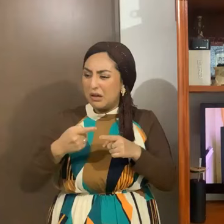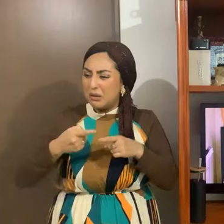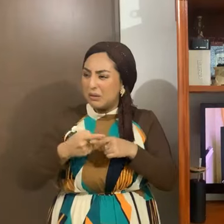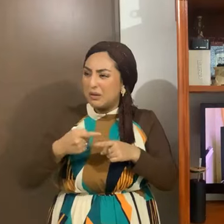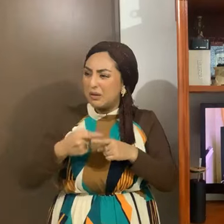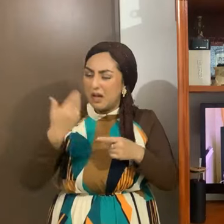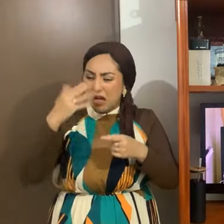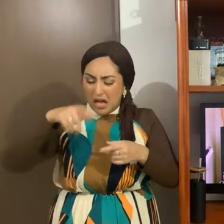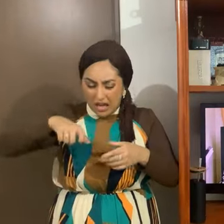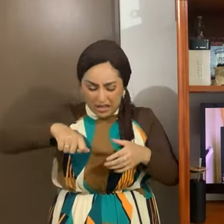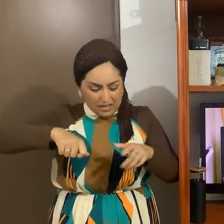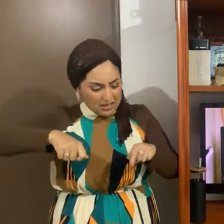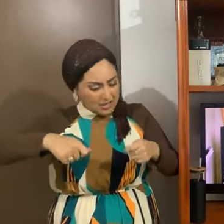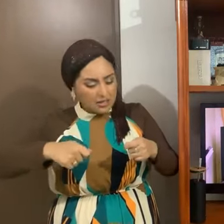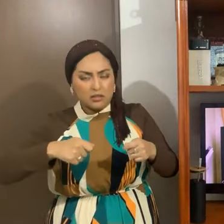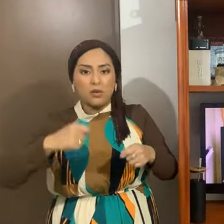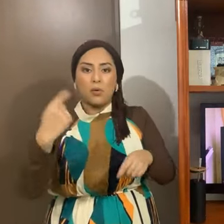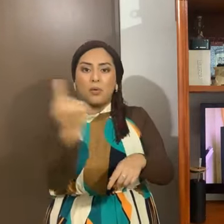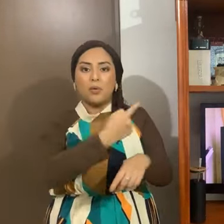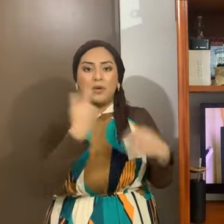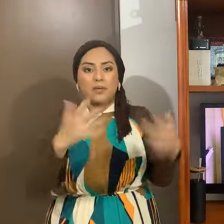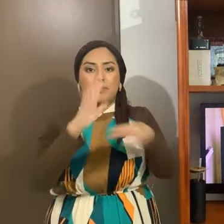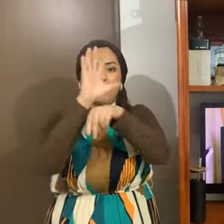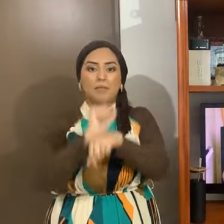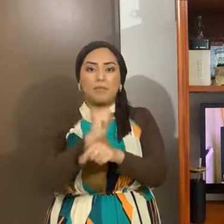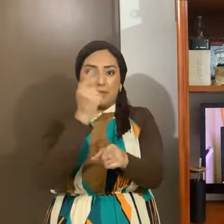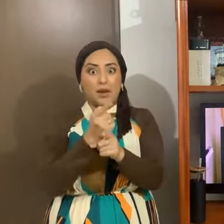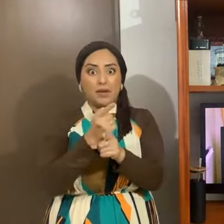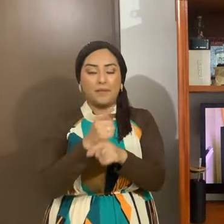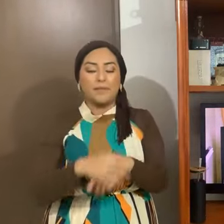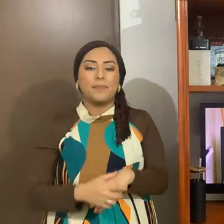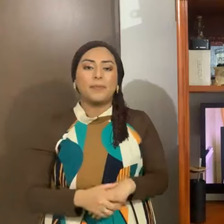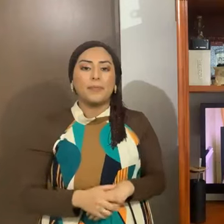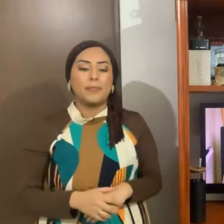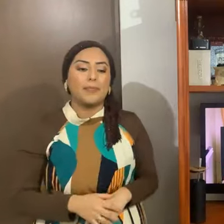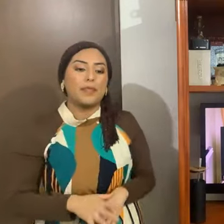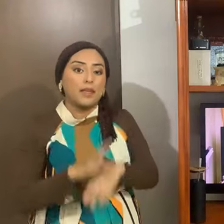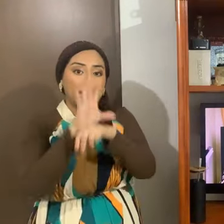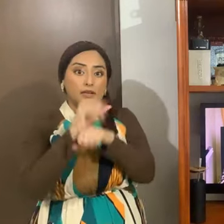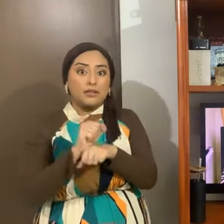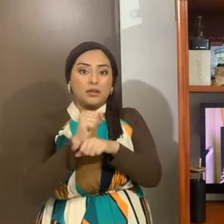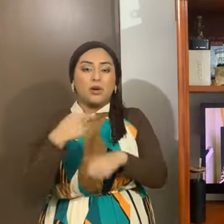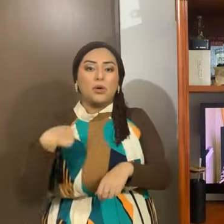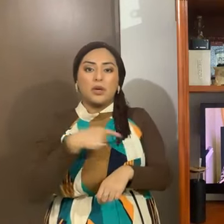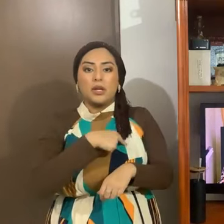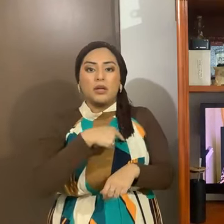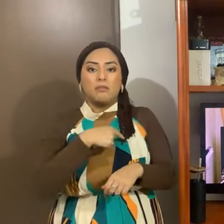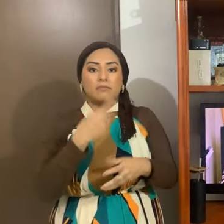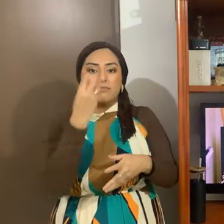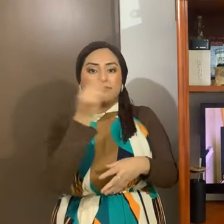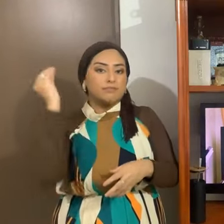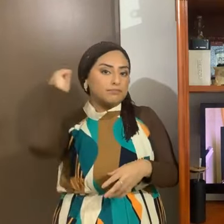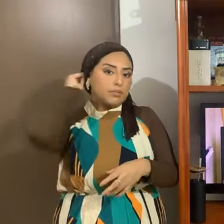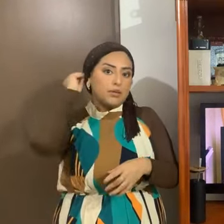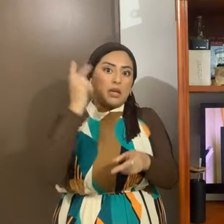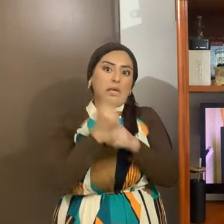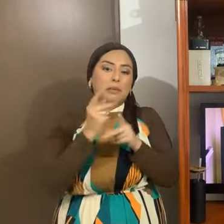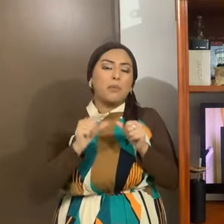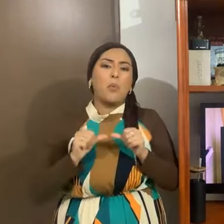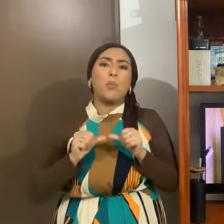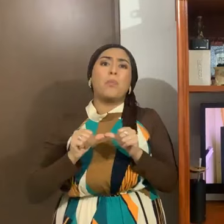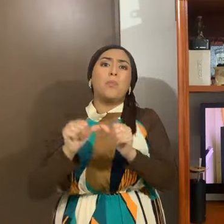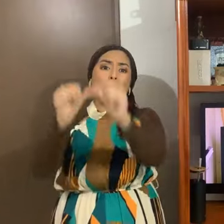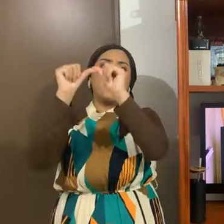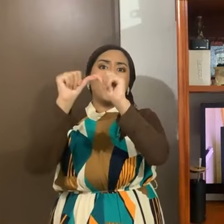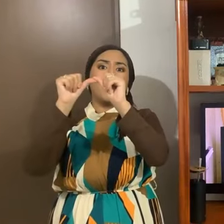nada. Un hábito, una costumbre, un hábito es una costumbre que guardamos en nuestra mente para que de una manera